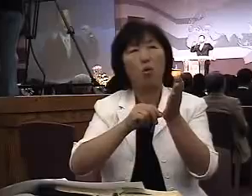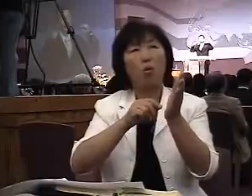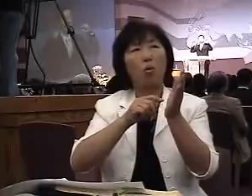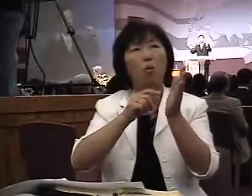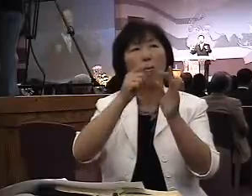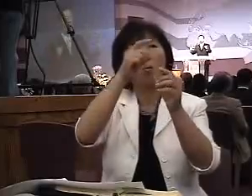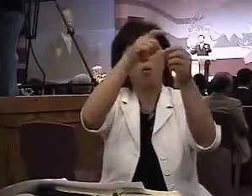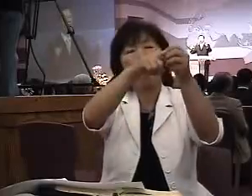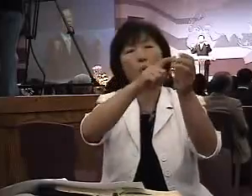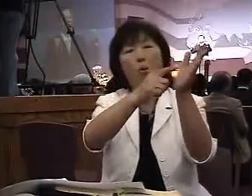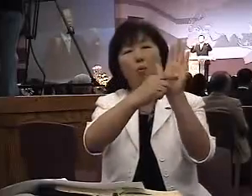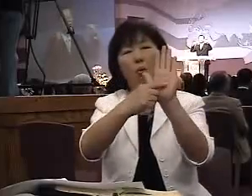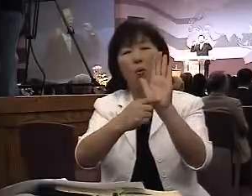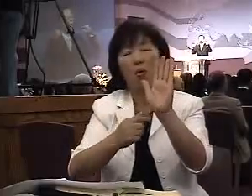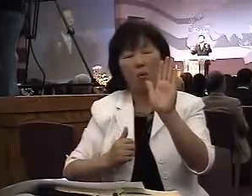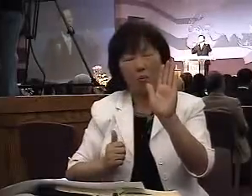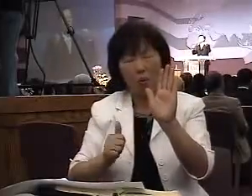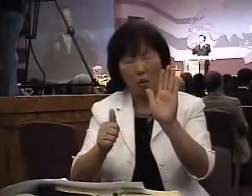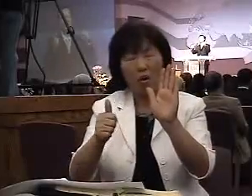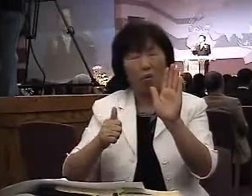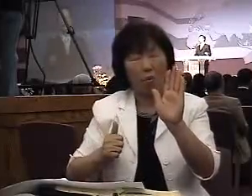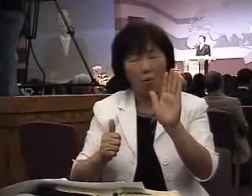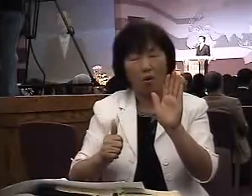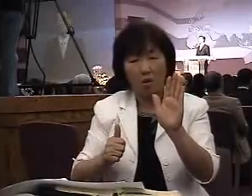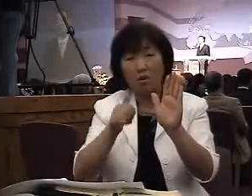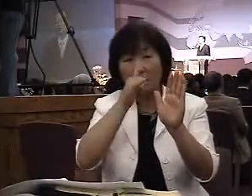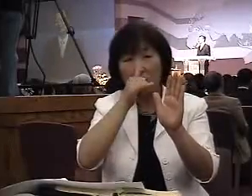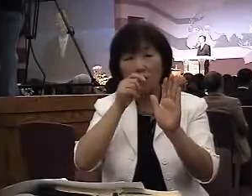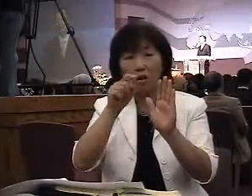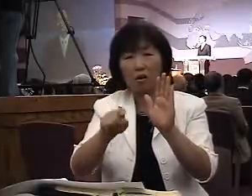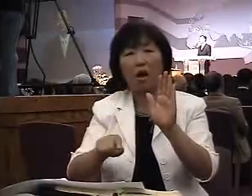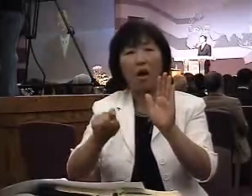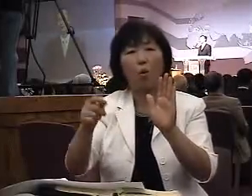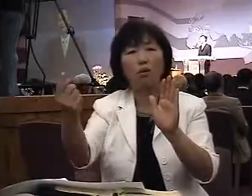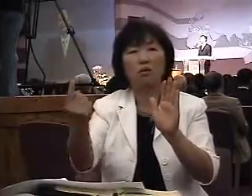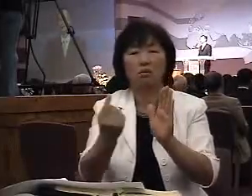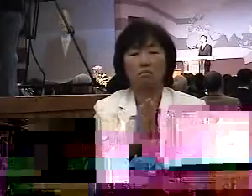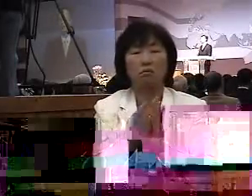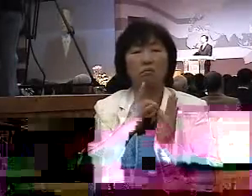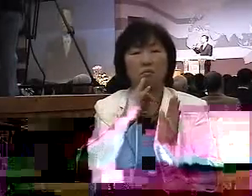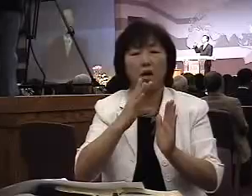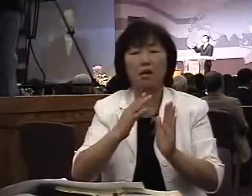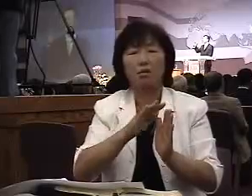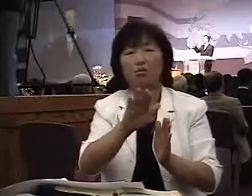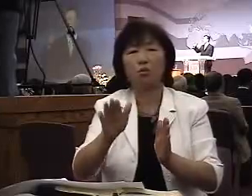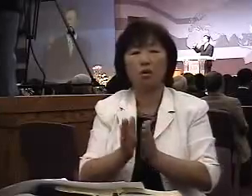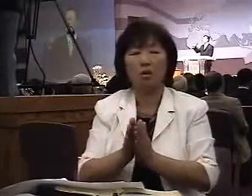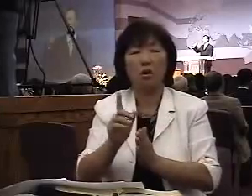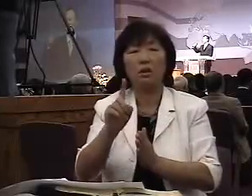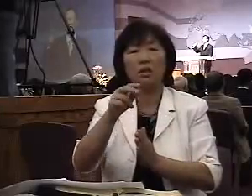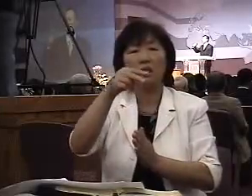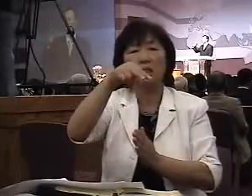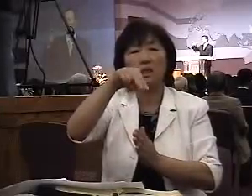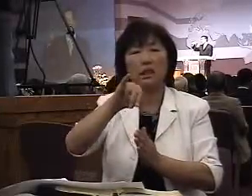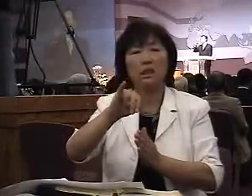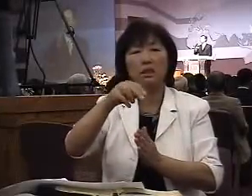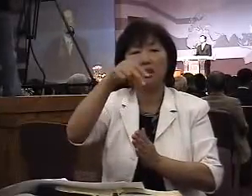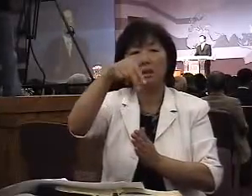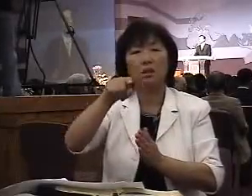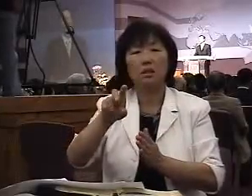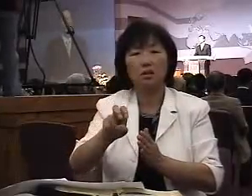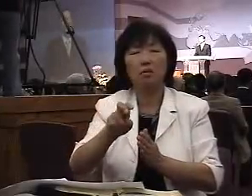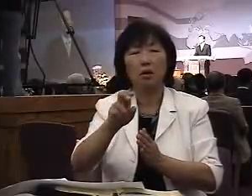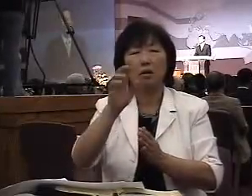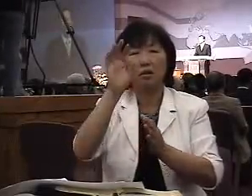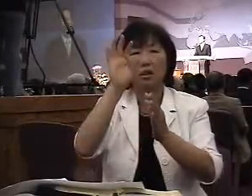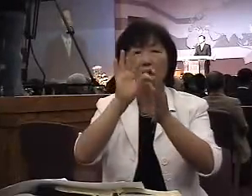세대를 위해 열정을 내자 하고 하면서 열심은 내면서 나왔지만 우리가 어느 시점에 실패한